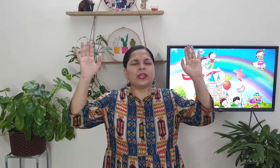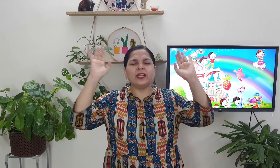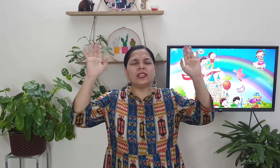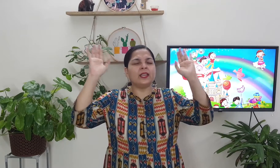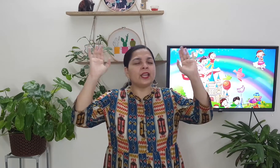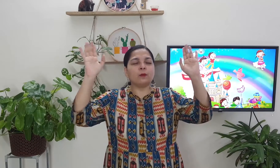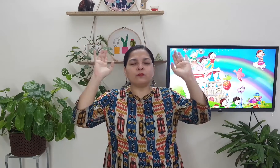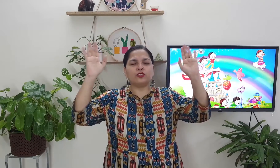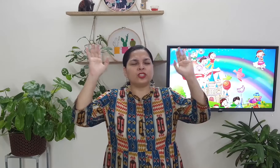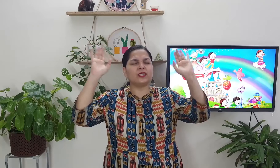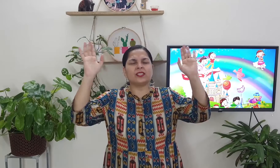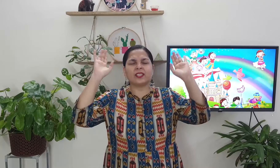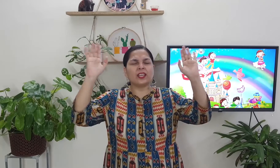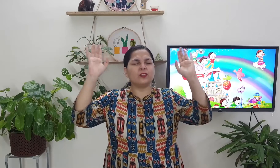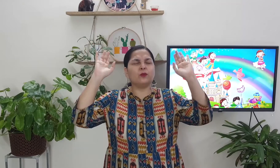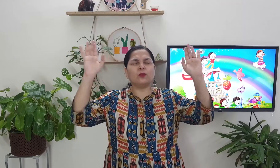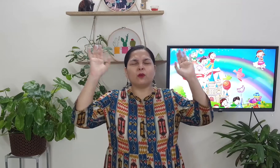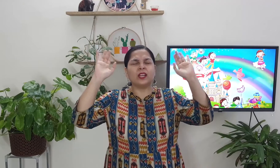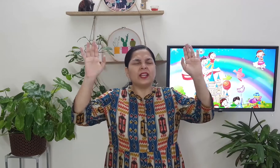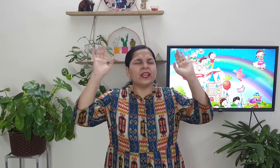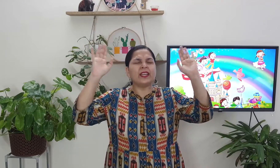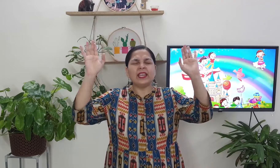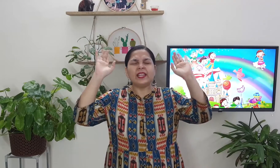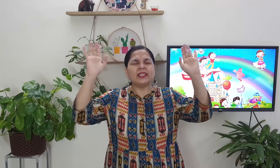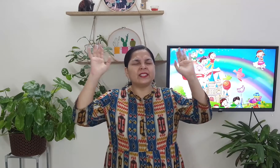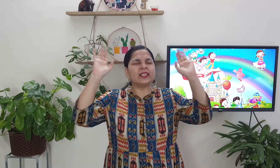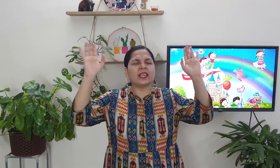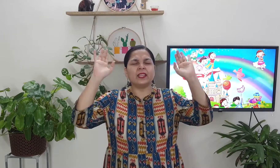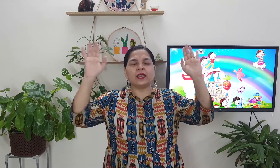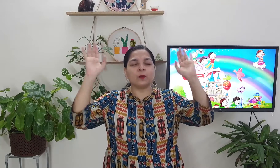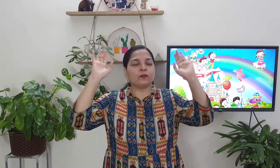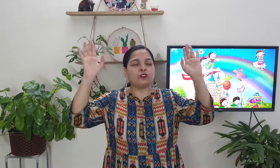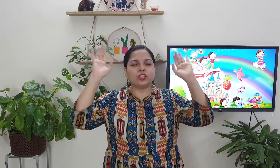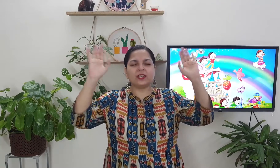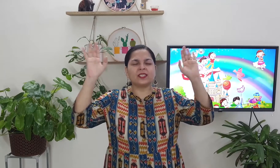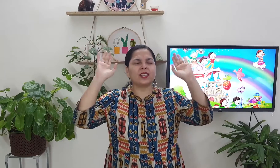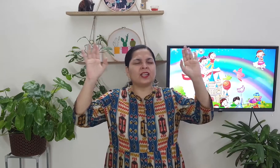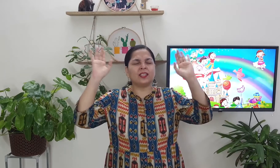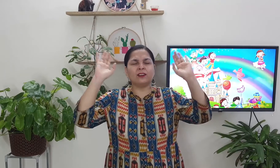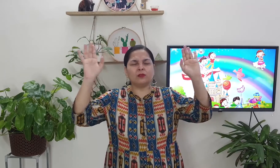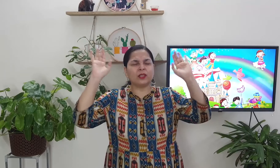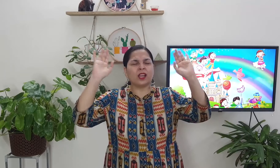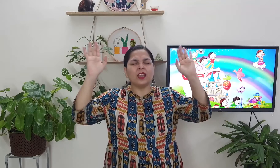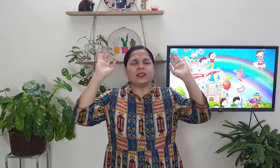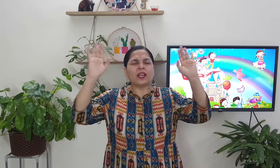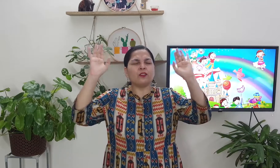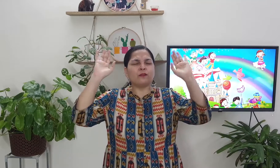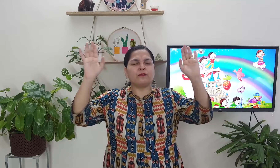நன்றி. அவர்கள் இயேசுவின் பெயரில் நோயுற்றவர்களை குணப்படுத்துகிறார்கள். உங்கள் தெய்வீக பாதுகாப்பு அவர்கள் மீது